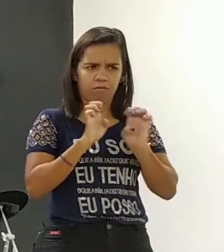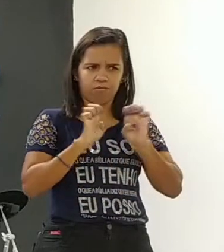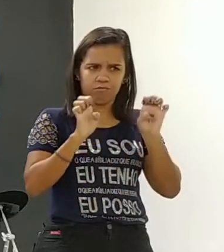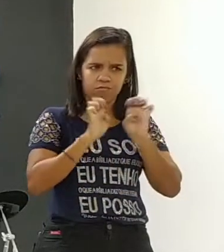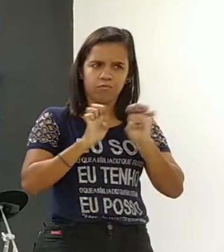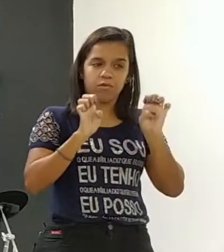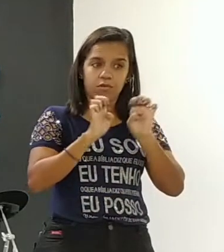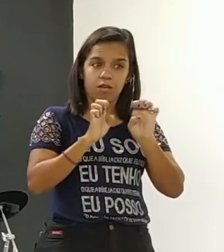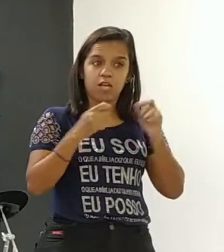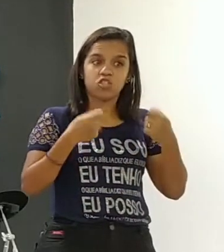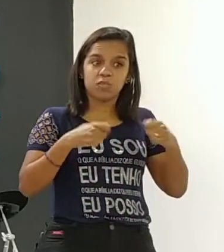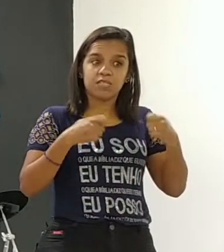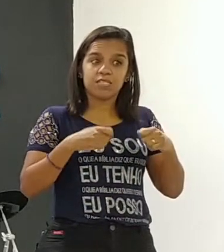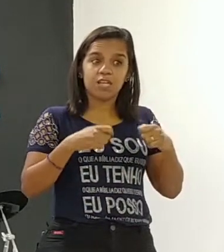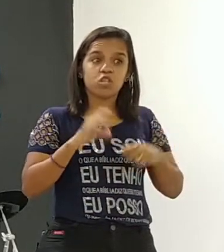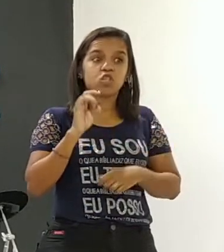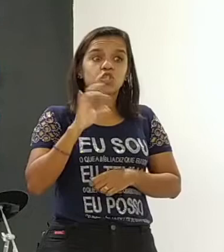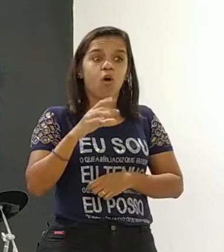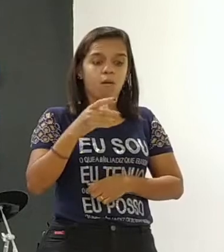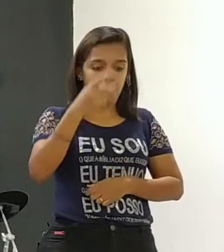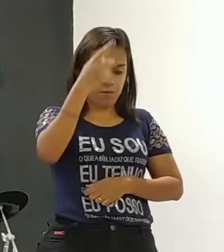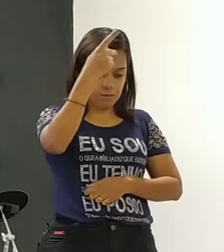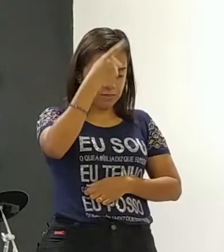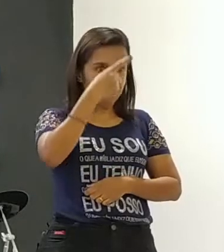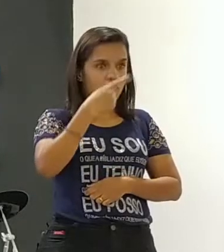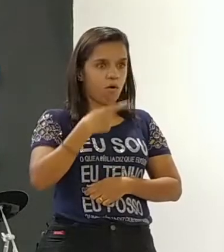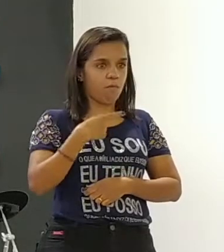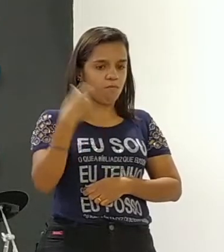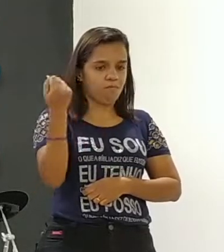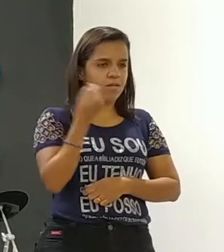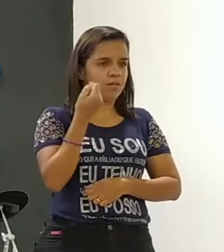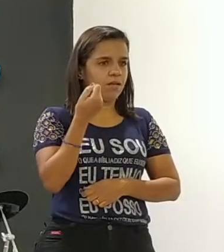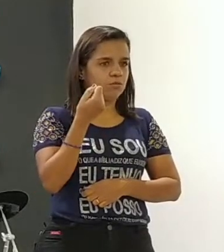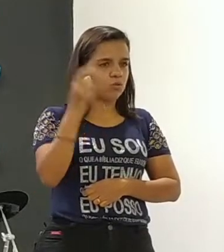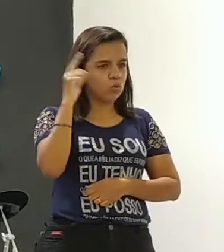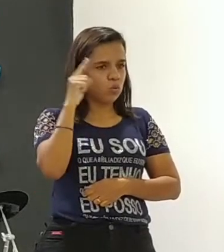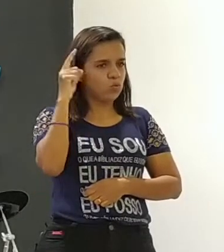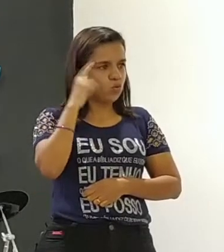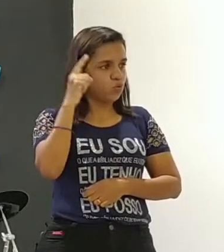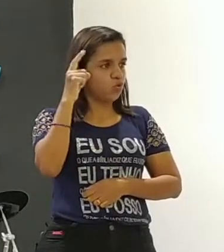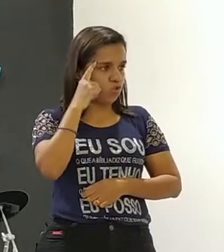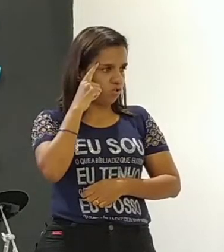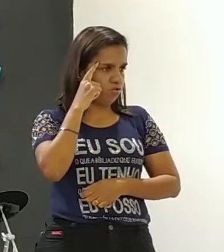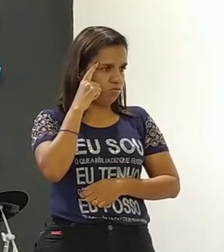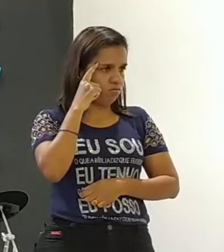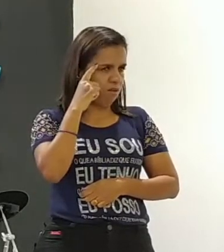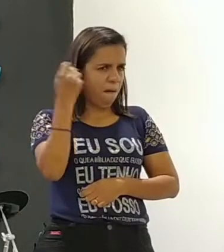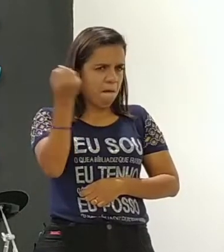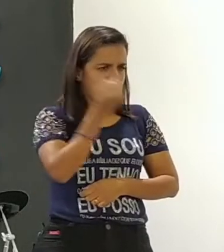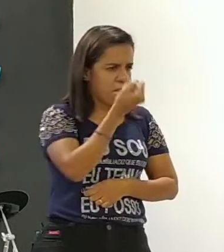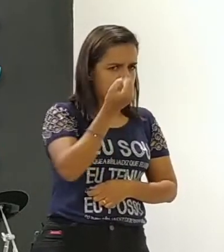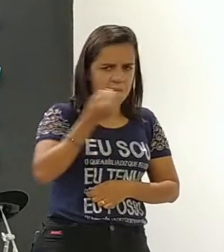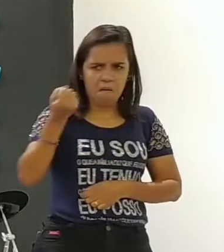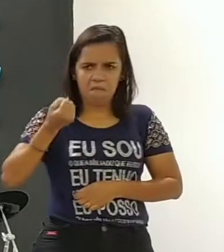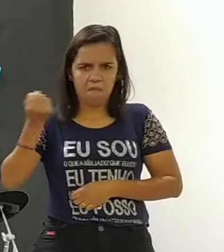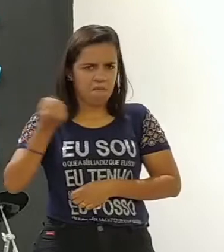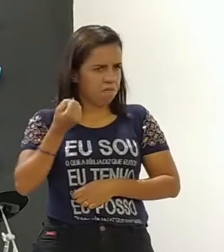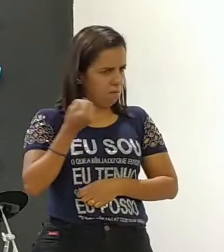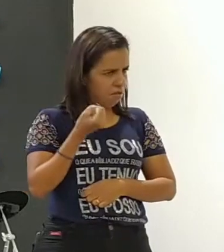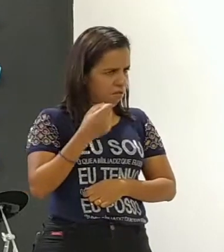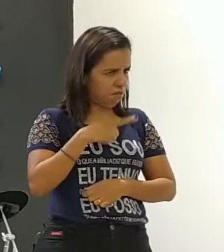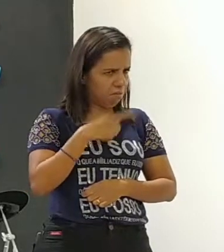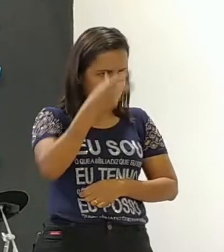A gente precisa simplesmente matar nós mesmos todos os dias. Ninguém mais está querendo nos matar hoje por causa